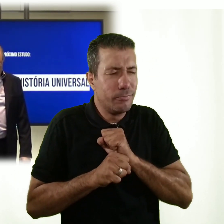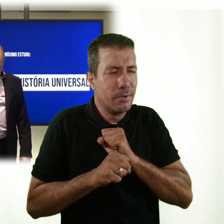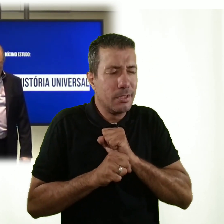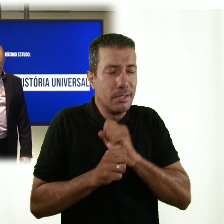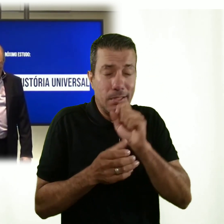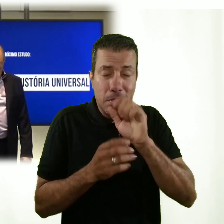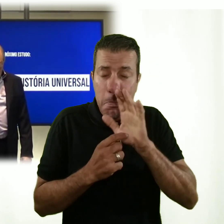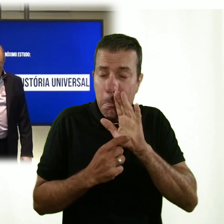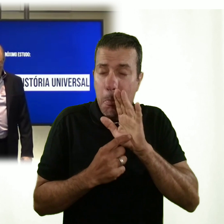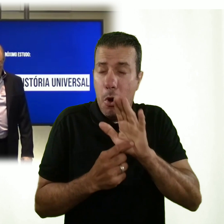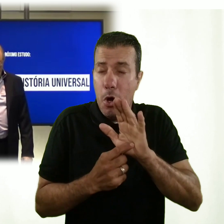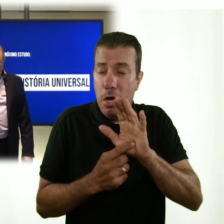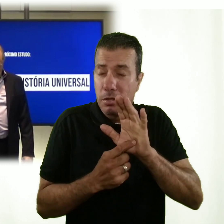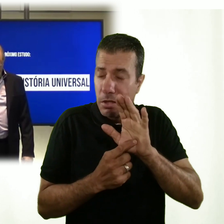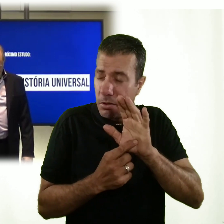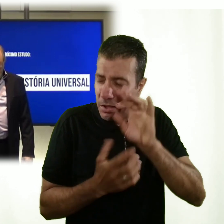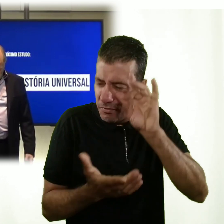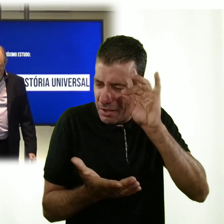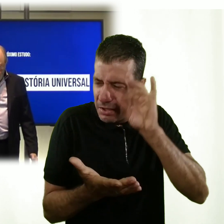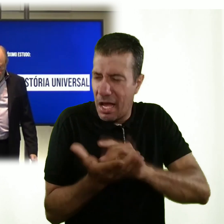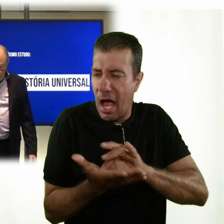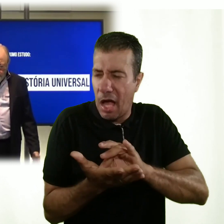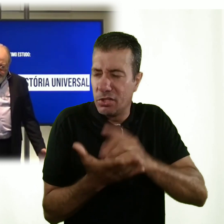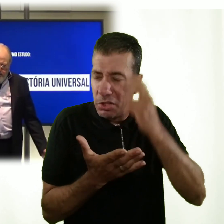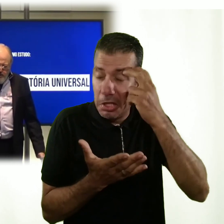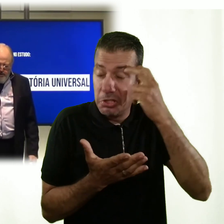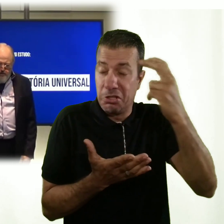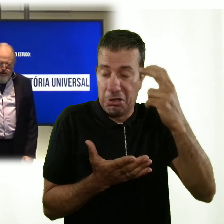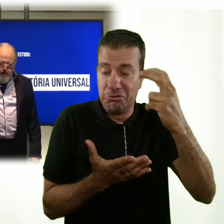tão racional. Eu peço que o Senhor cuide